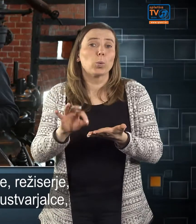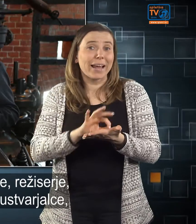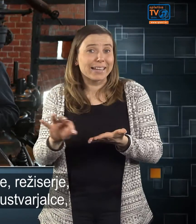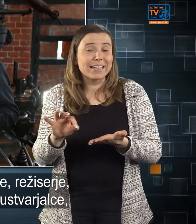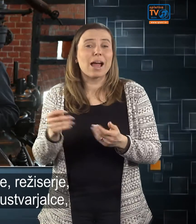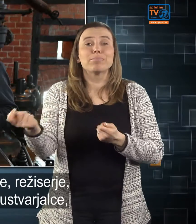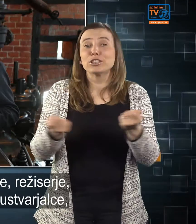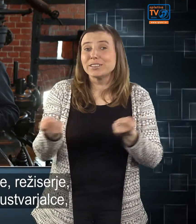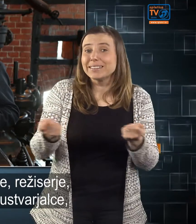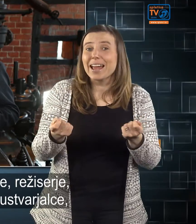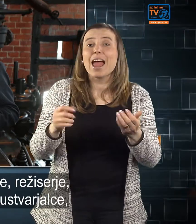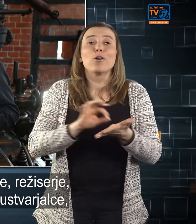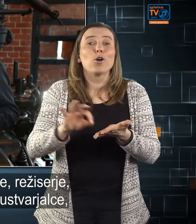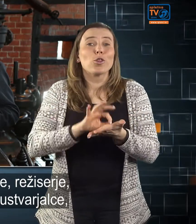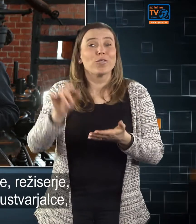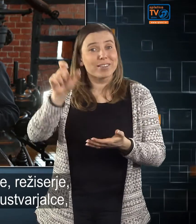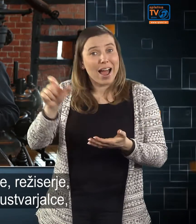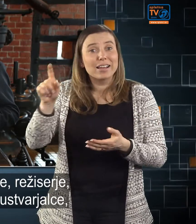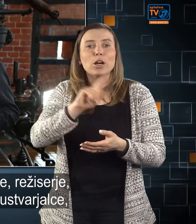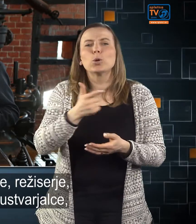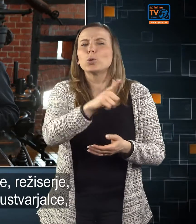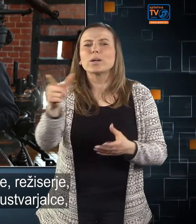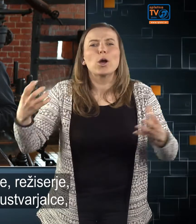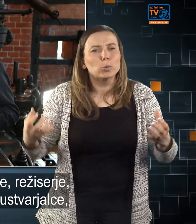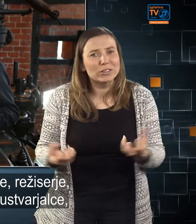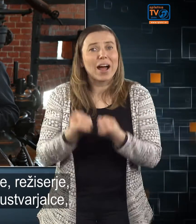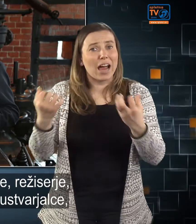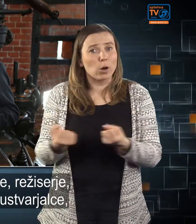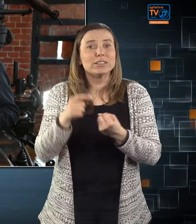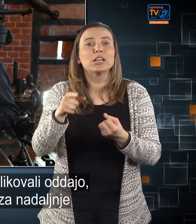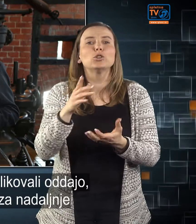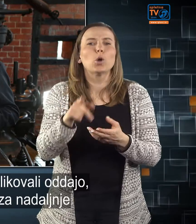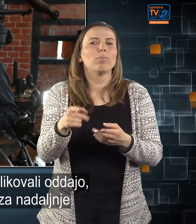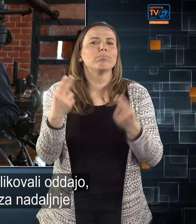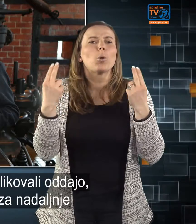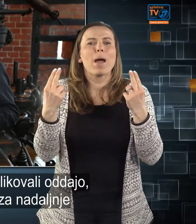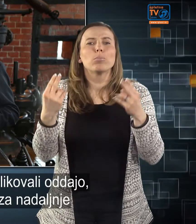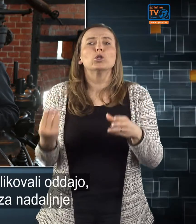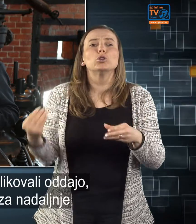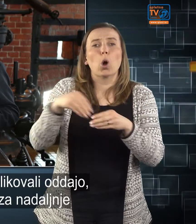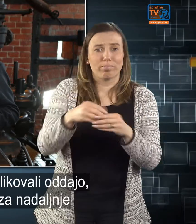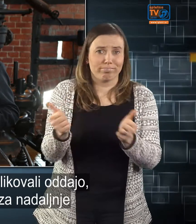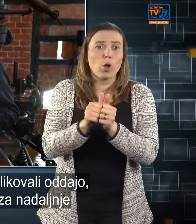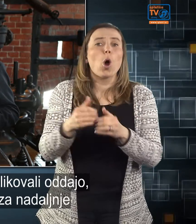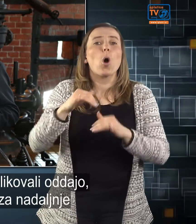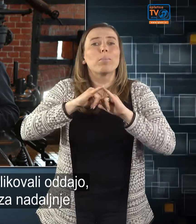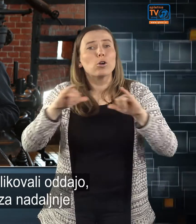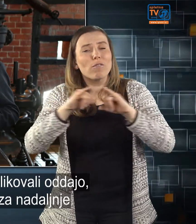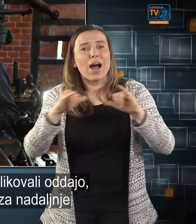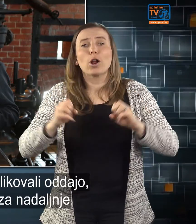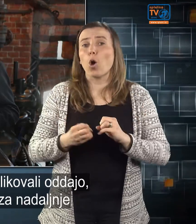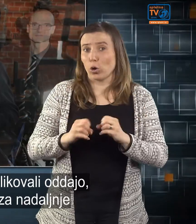urednike, režiserje, novinarje in druge ustvarjalce, ki so pomembno sooblikovali oddajo, kot